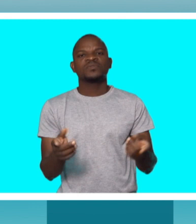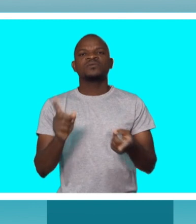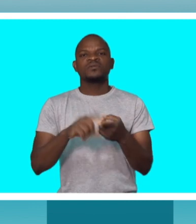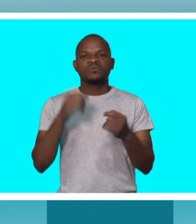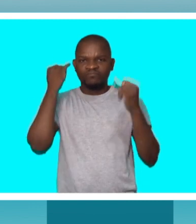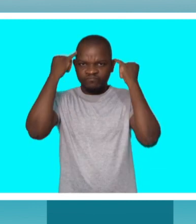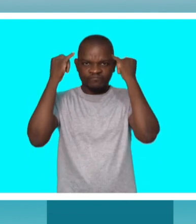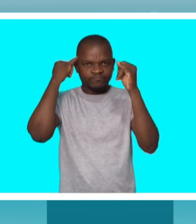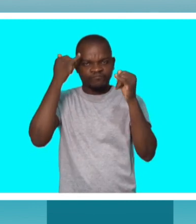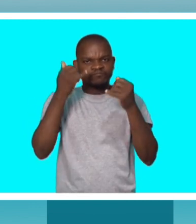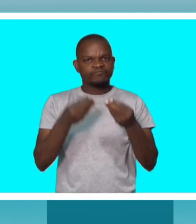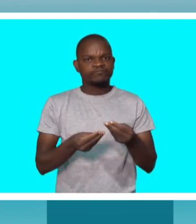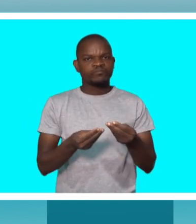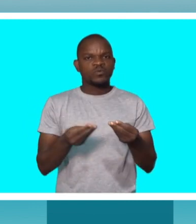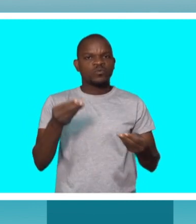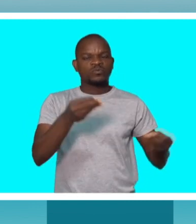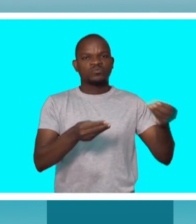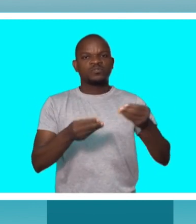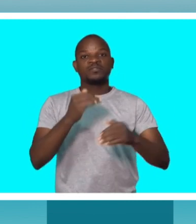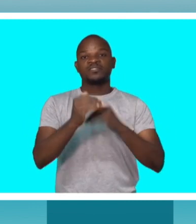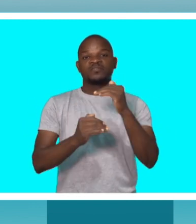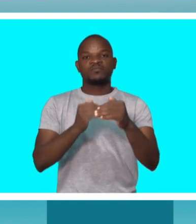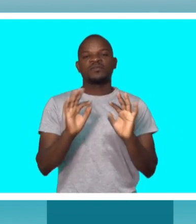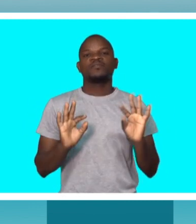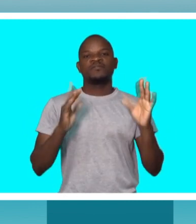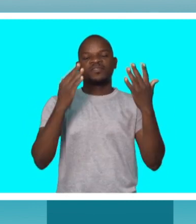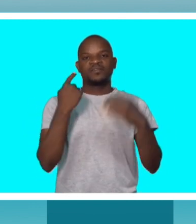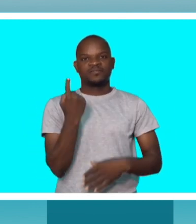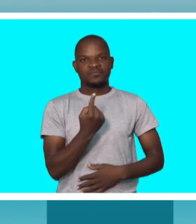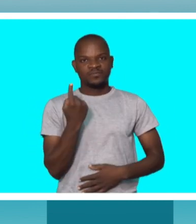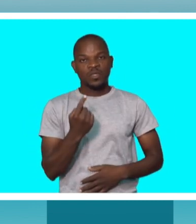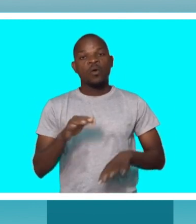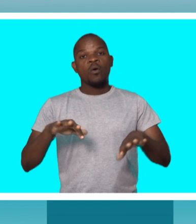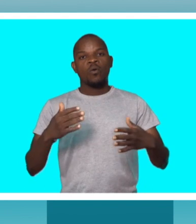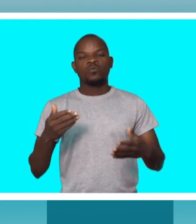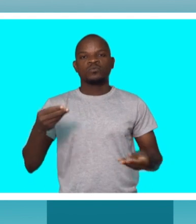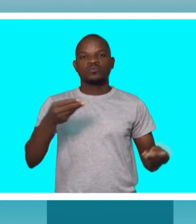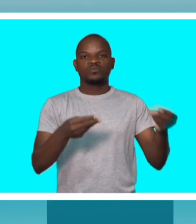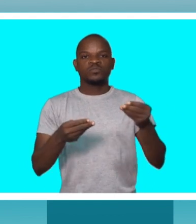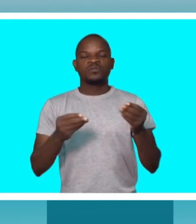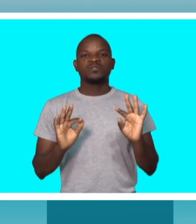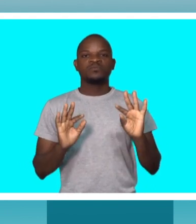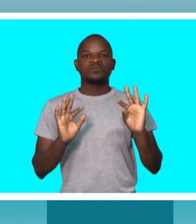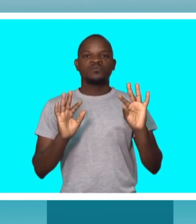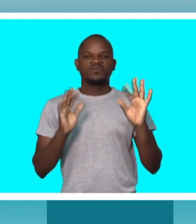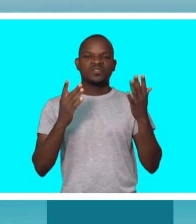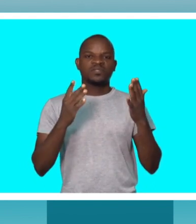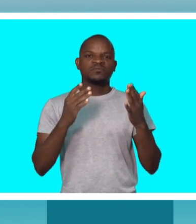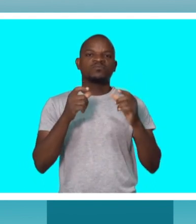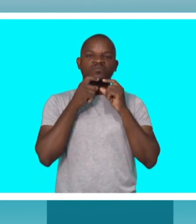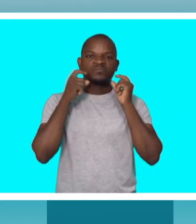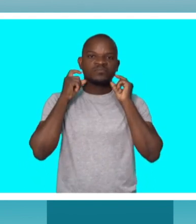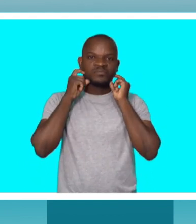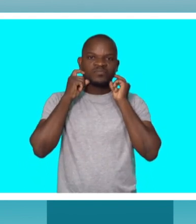suas opiniões, contribuir para o desenvolvimento das suas vidas ou contribuir também para o desenvolvimento